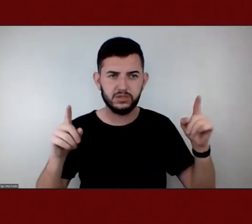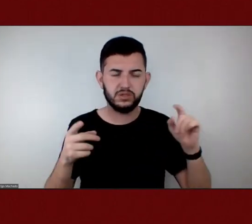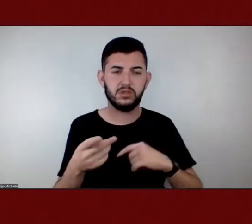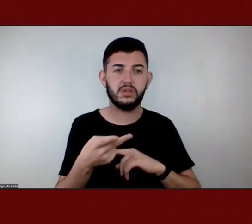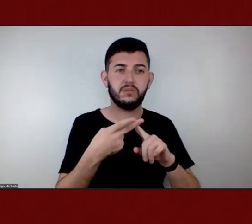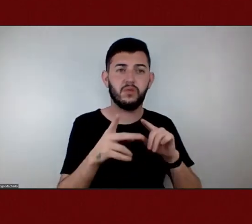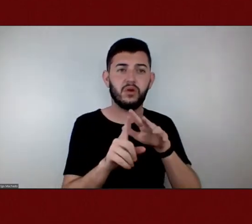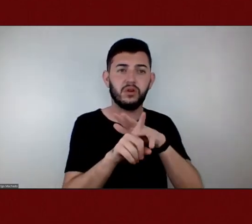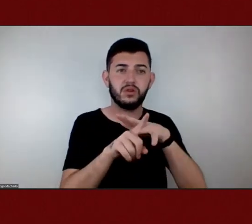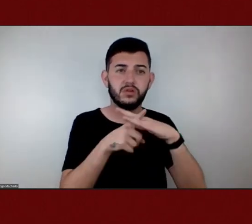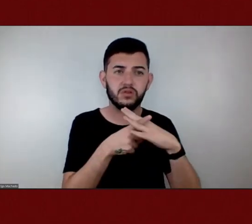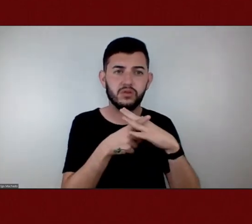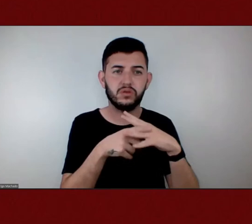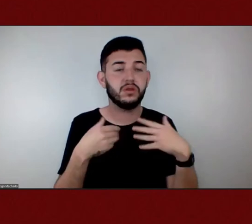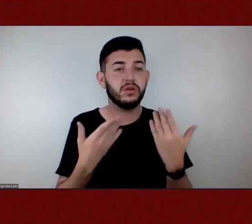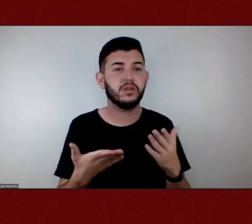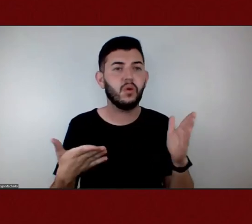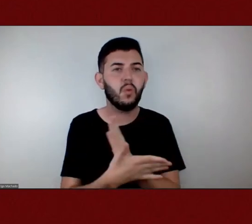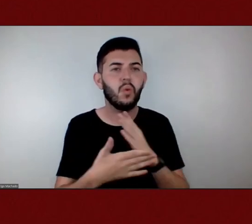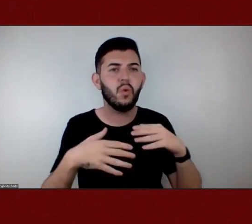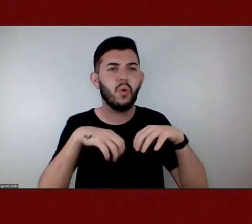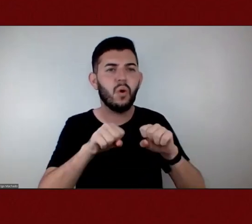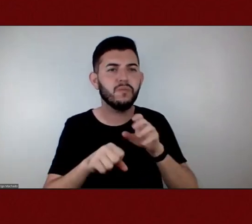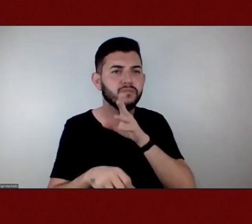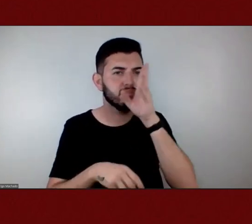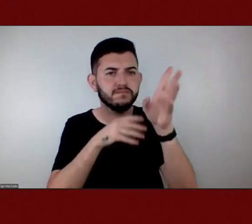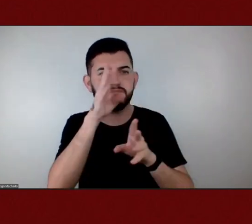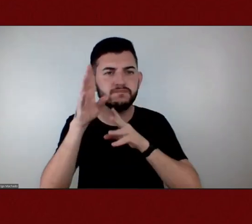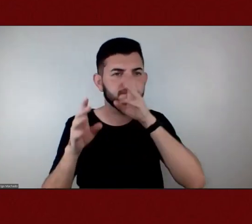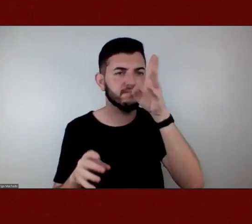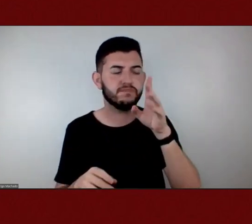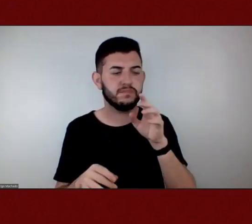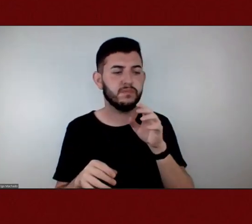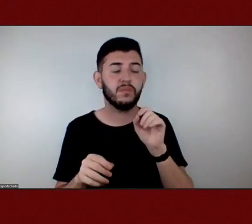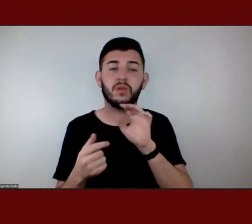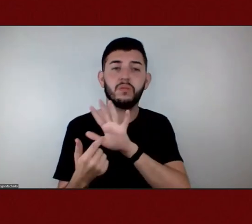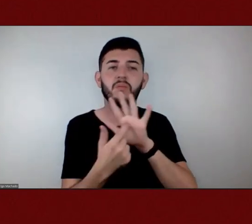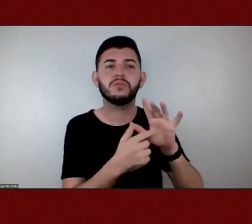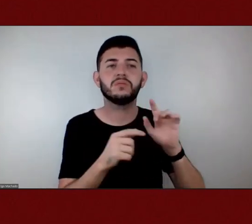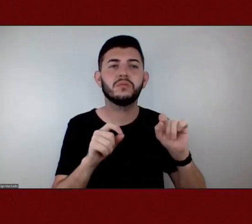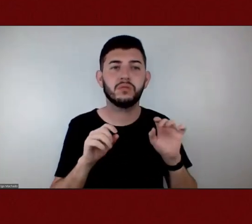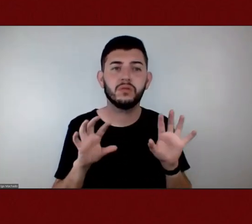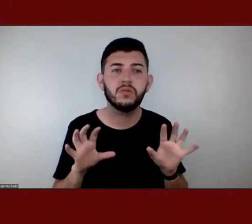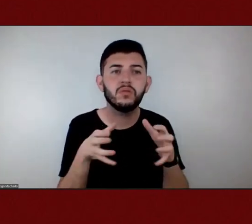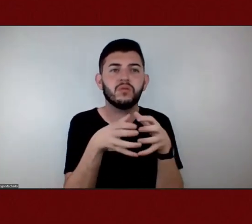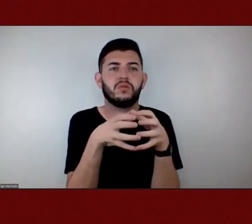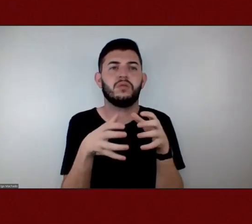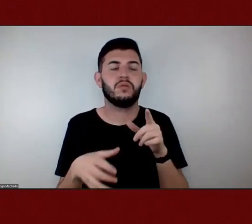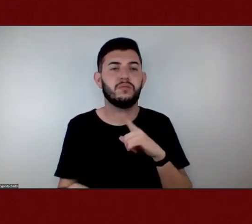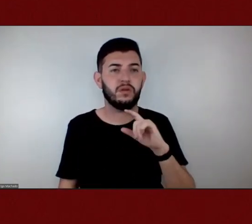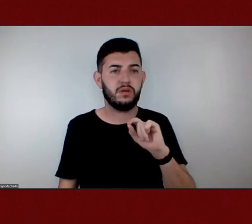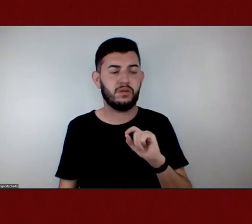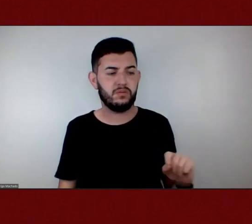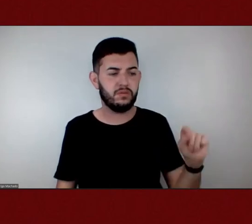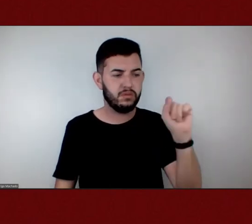inequívoco, assinalando, para mencionar a clássica interpretação de Gildo Marçal